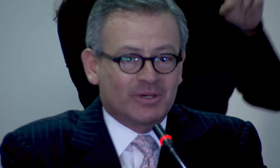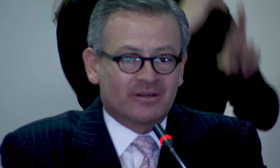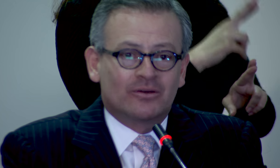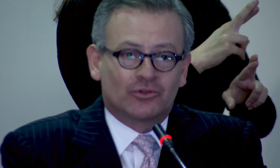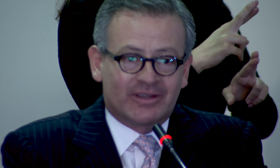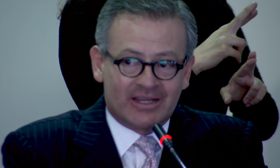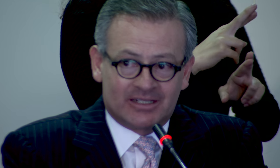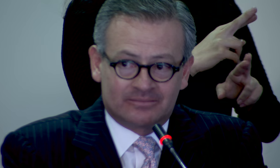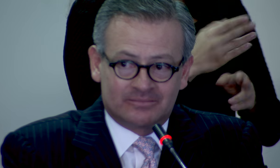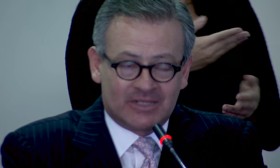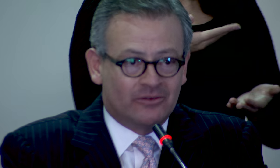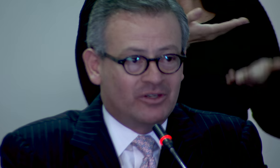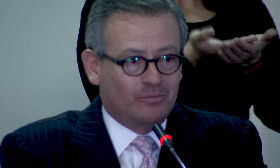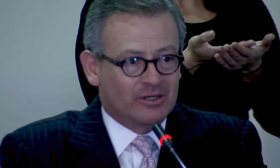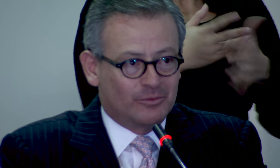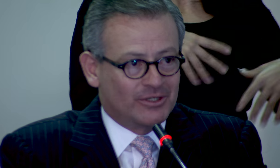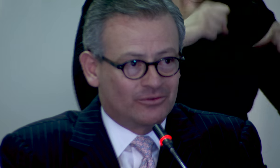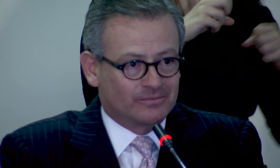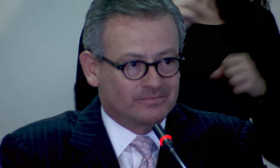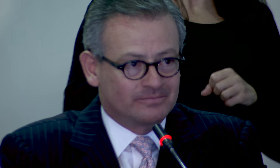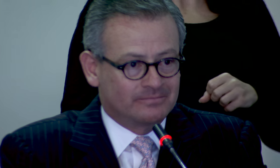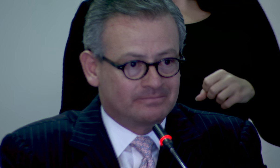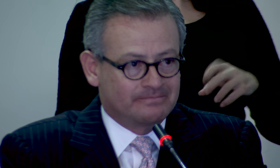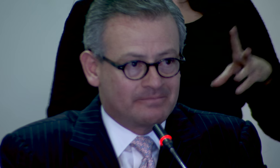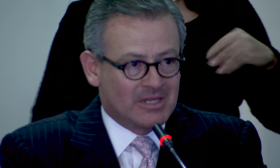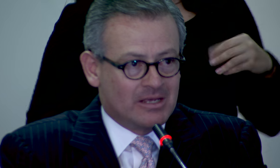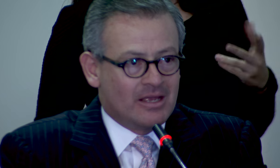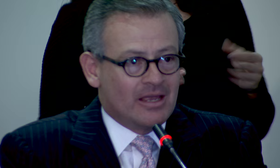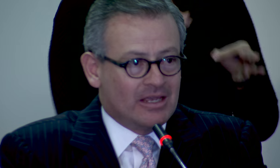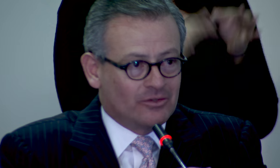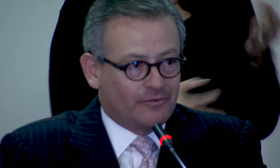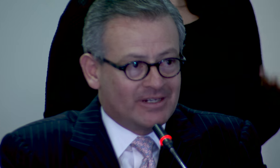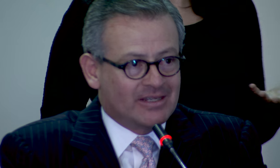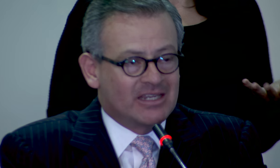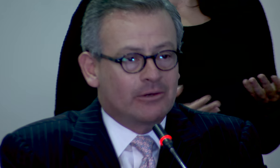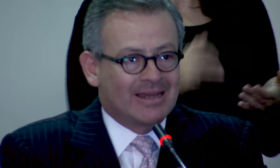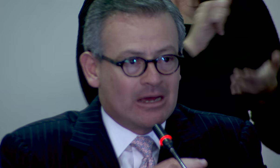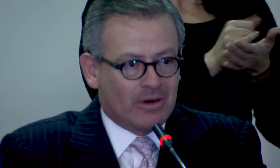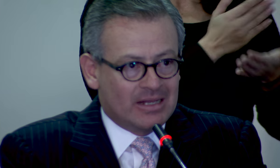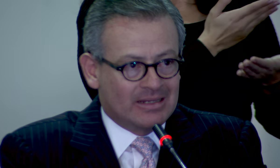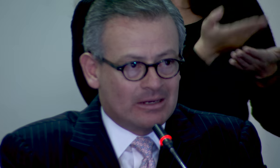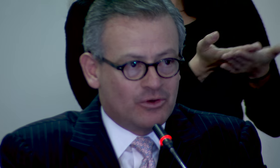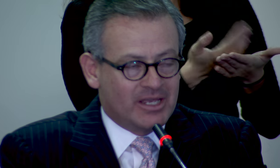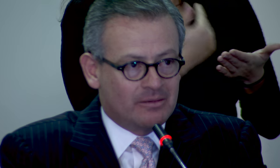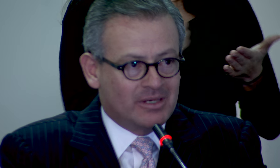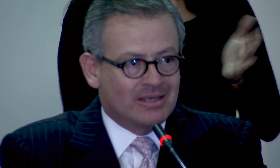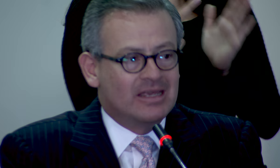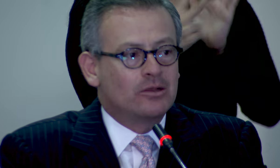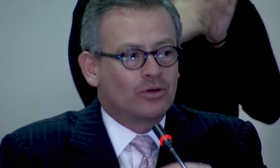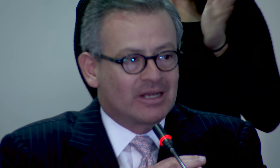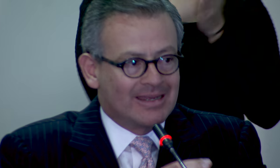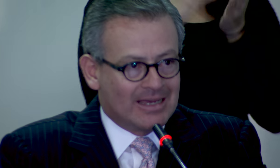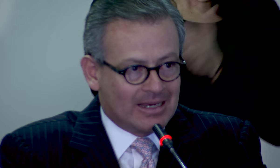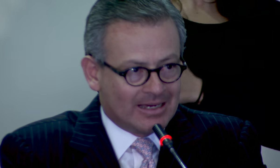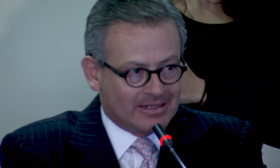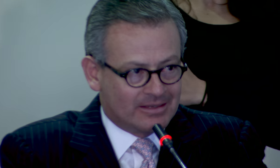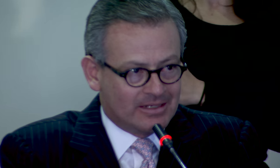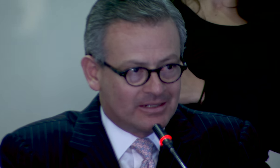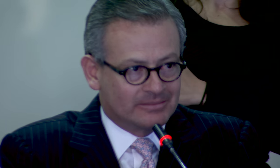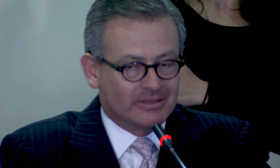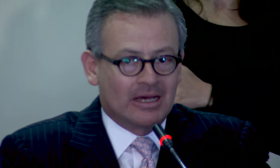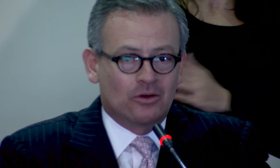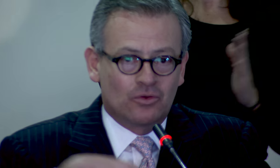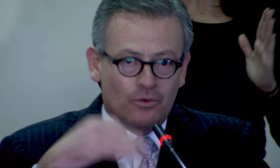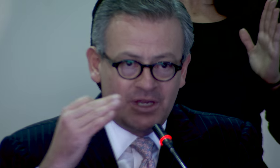se toma o se deja, tan simple como eso. Esa oferta lleva el aval de la OIM y es lo que le da